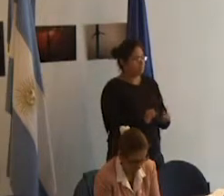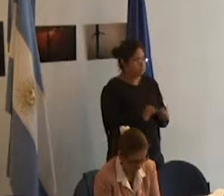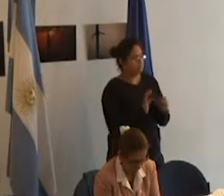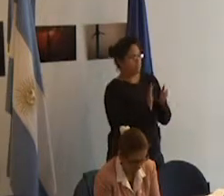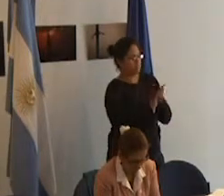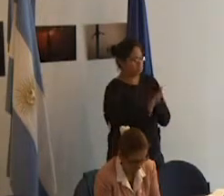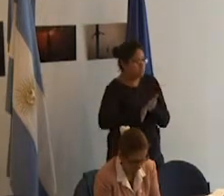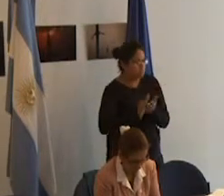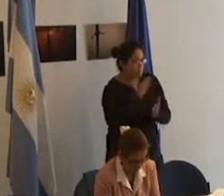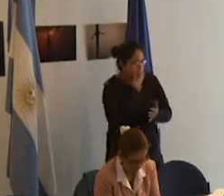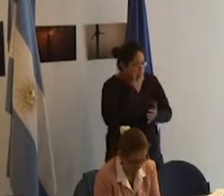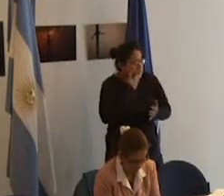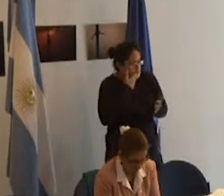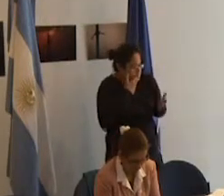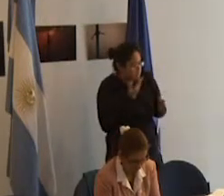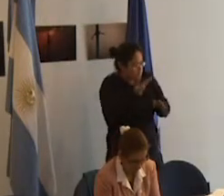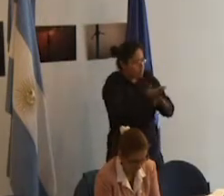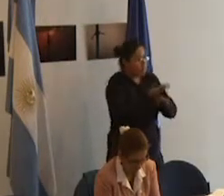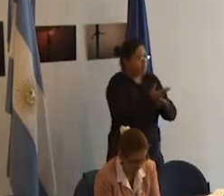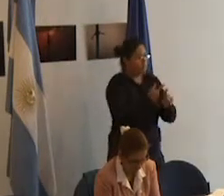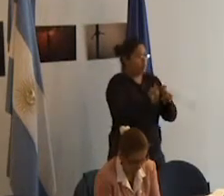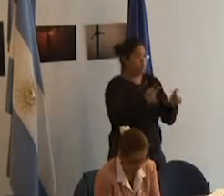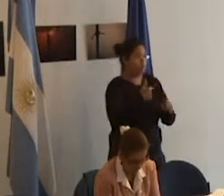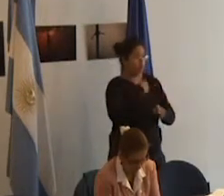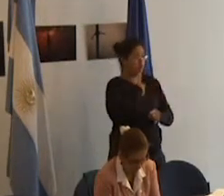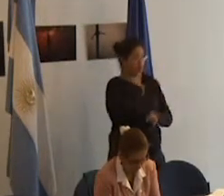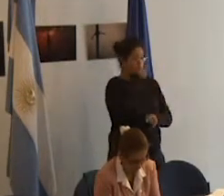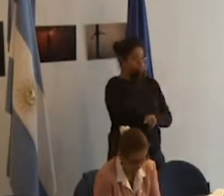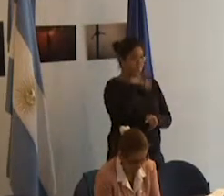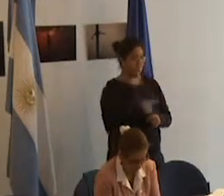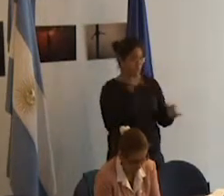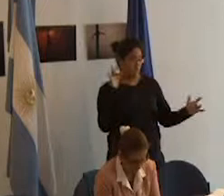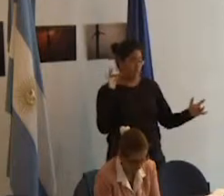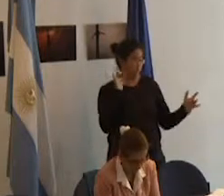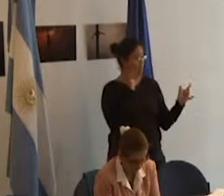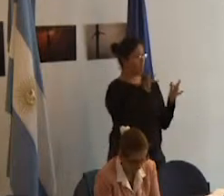precisar, clarificar, optimizar, pero pues yo no soy el más